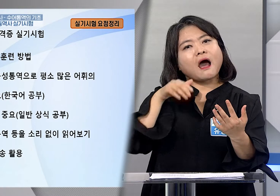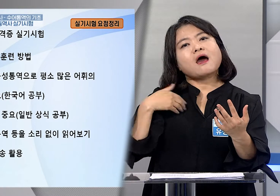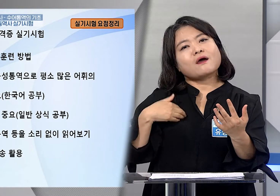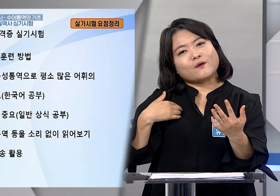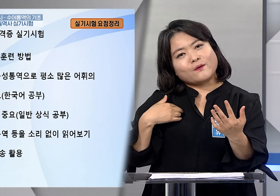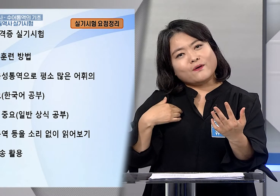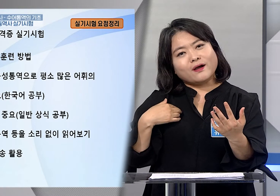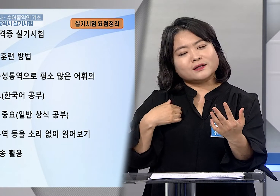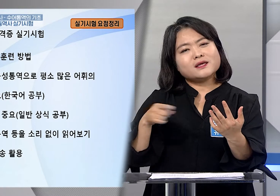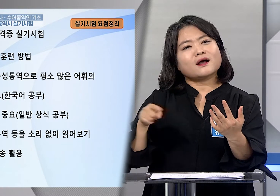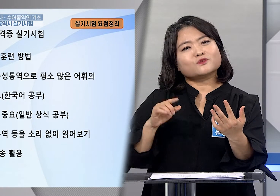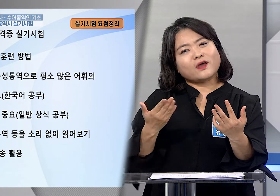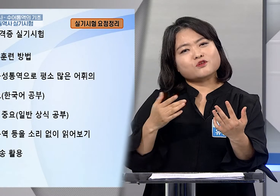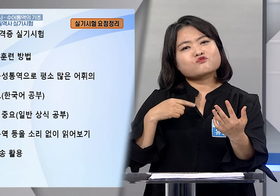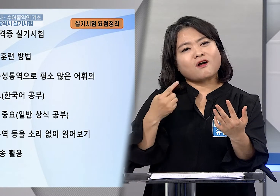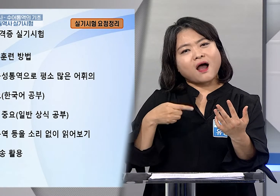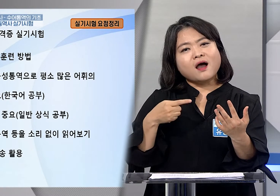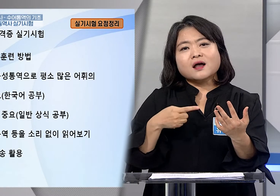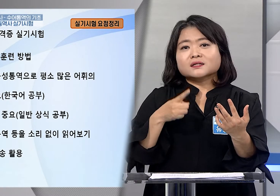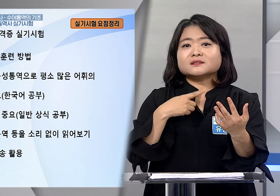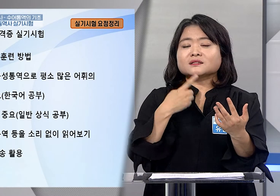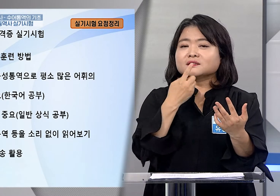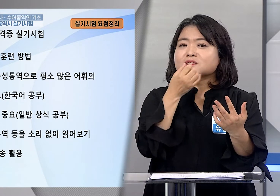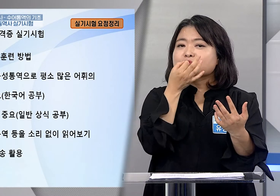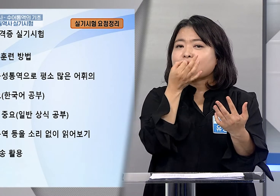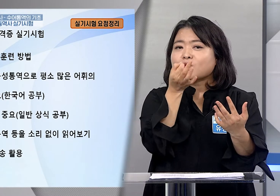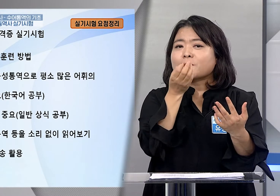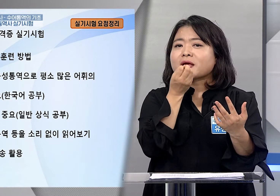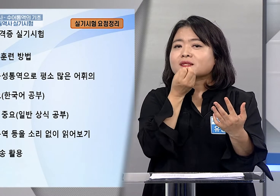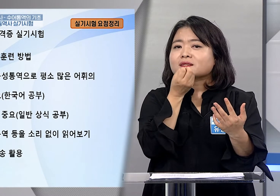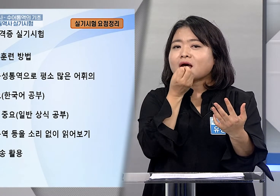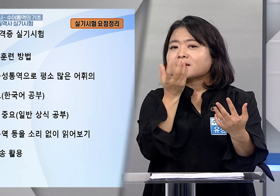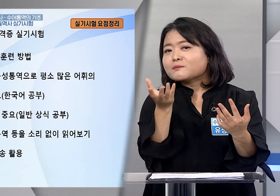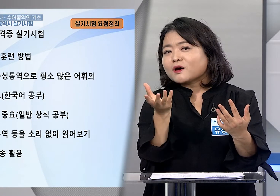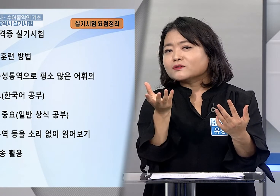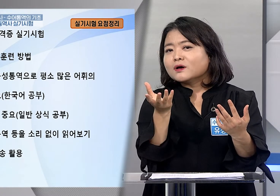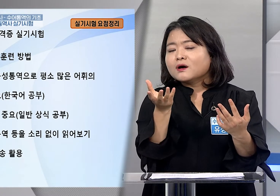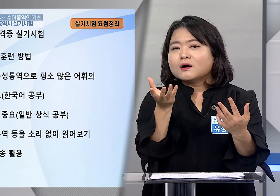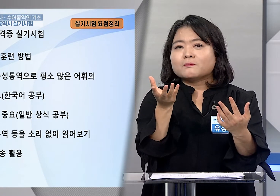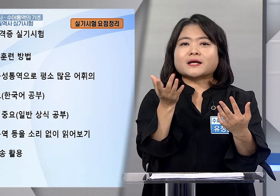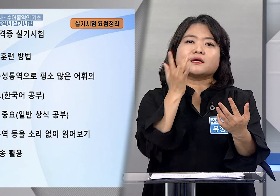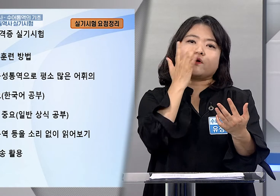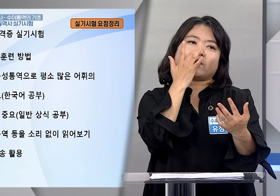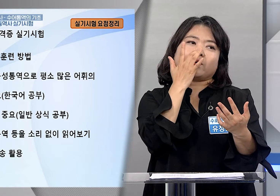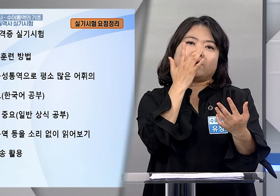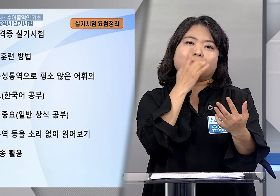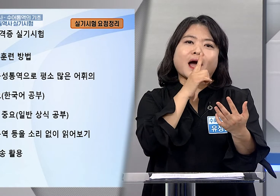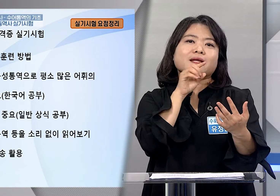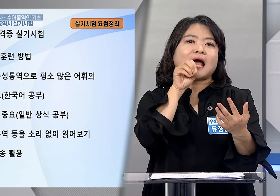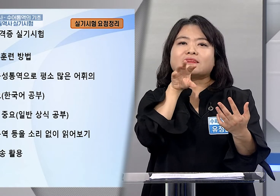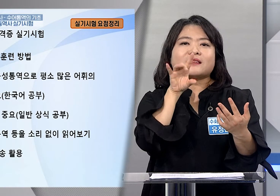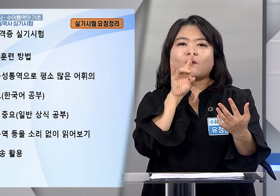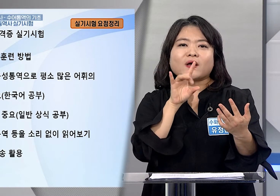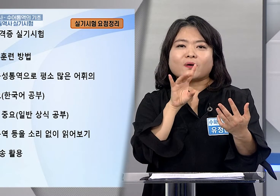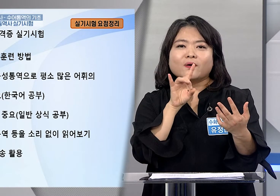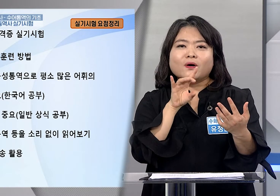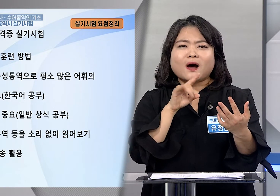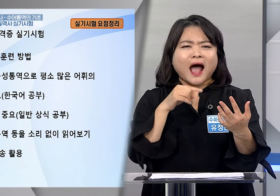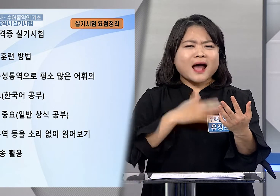알아요. 이해가 돼, 수어가. 근데 그걸 음성으로 뱉어내면 막혀요. 말이 안 나와요.